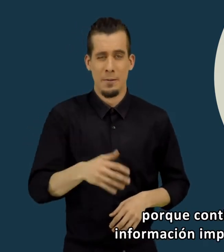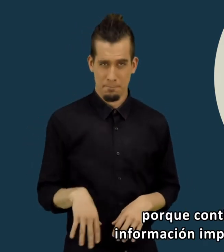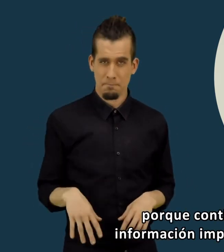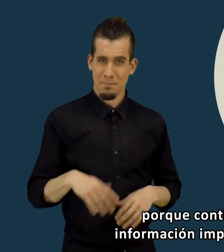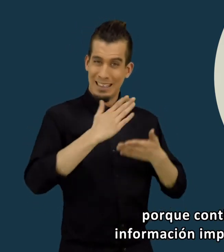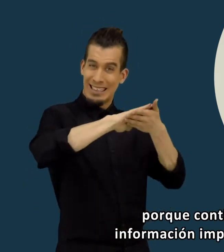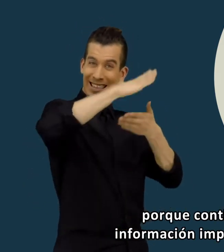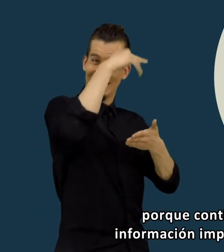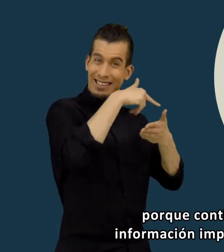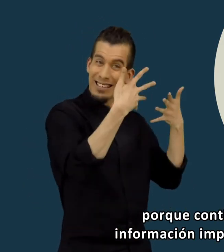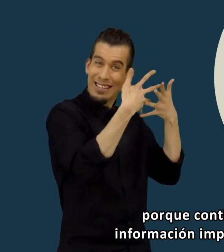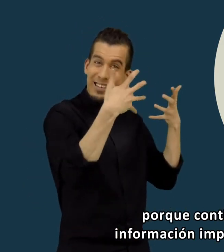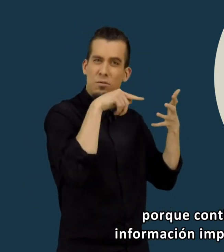porque contiene información importante.